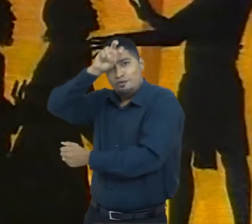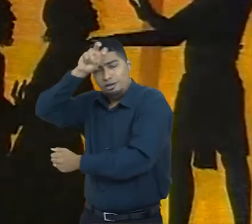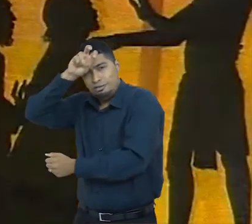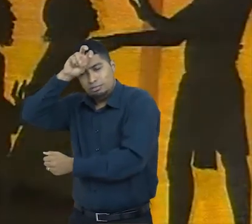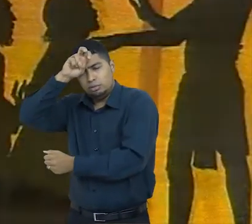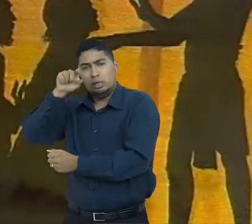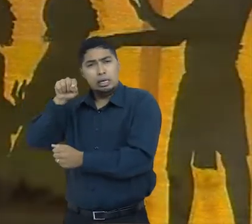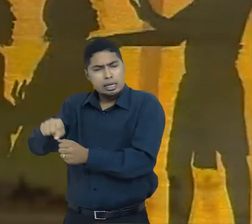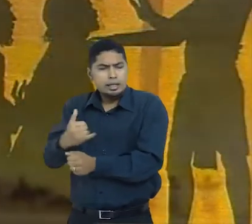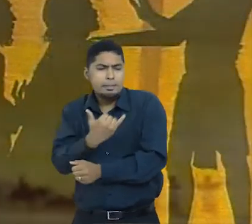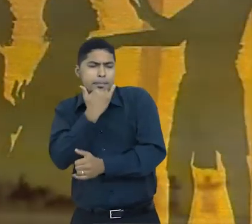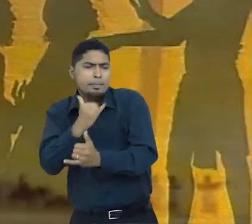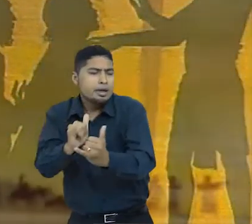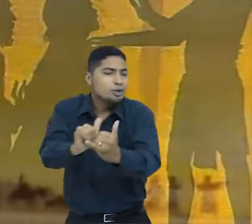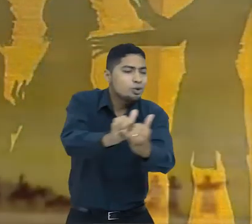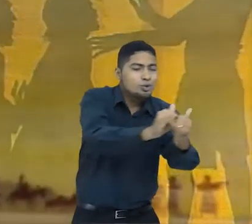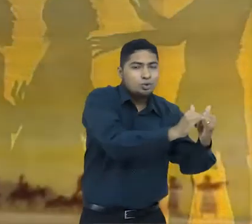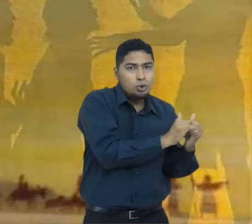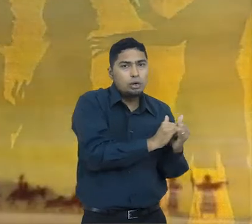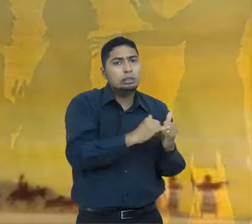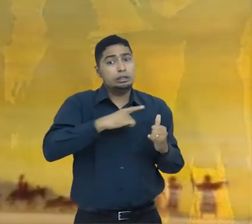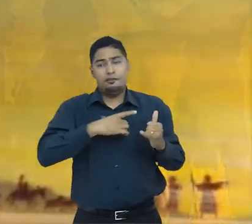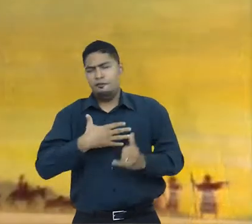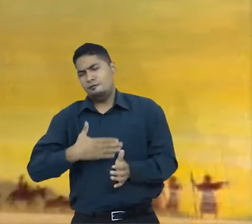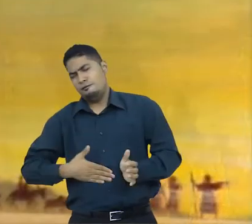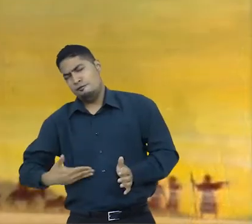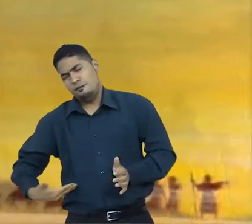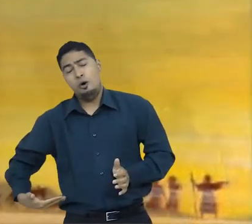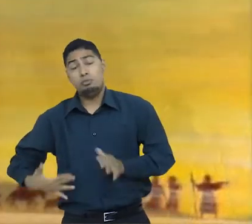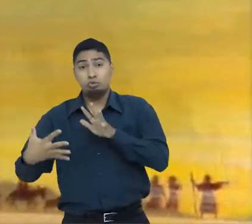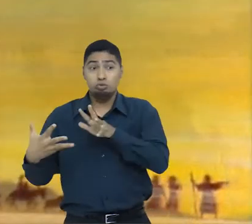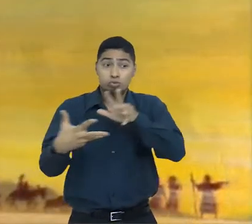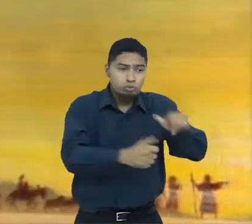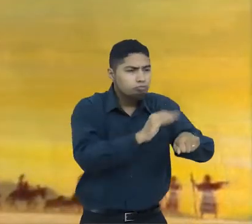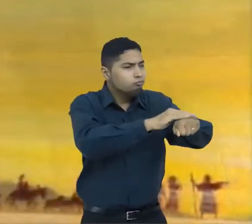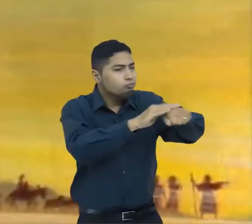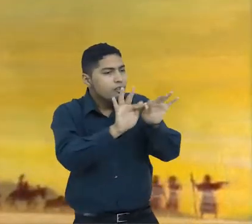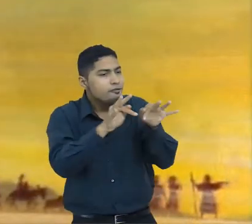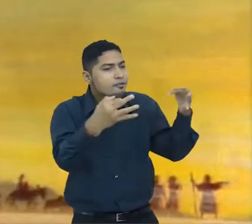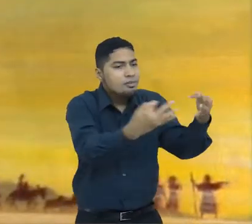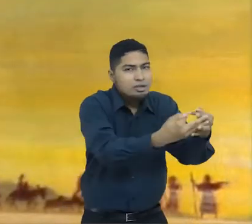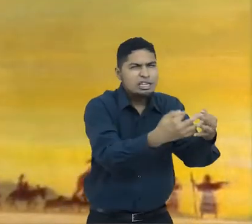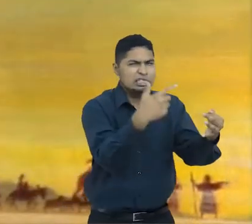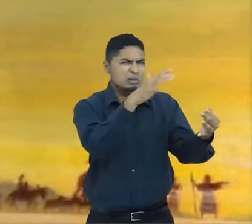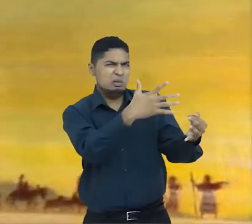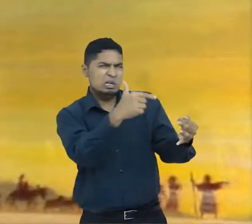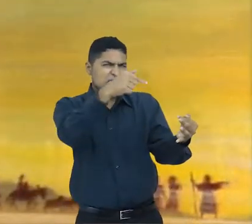mundo, ele chamou sua família para morar no Egito. Assim, 70 descendentes de Abraão, Isaque e